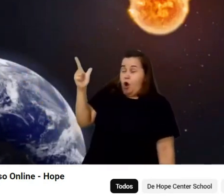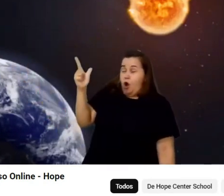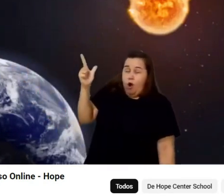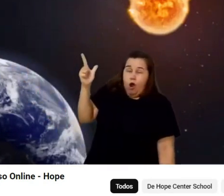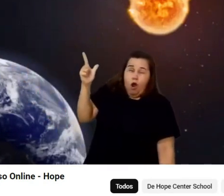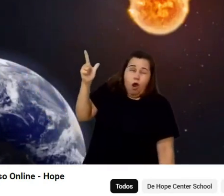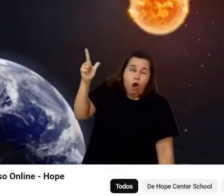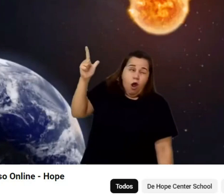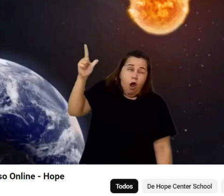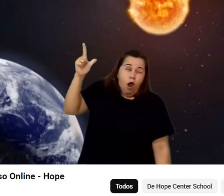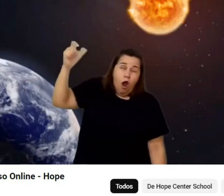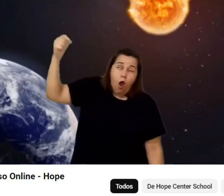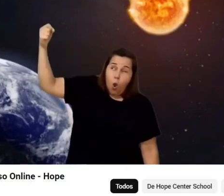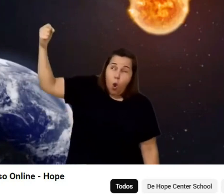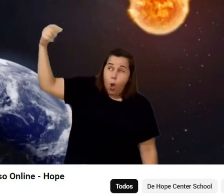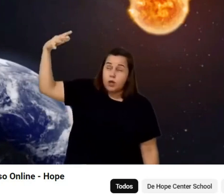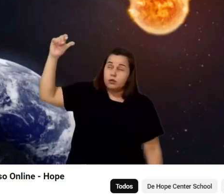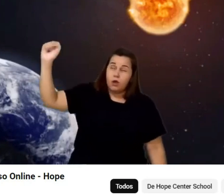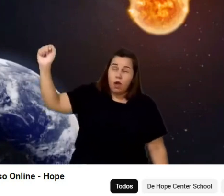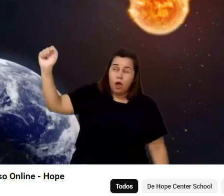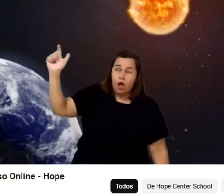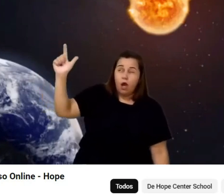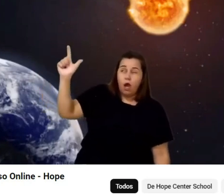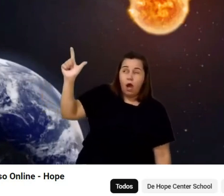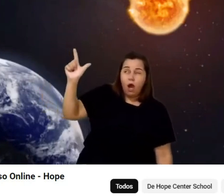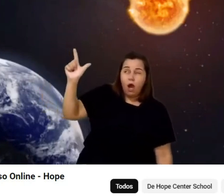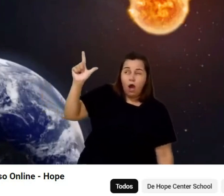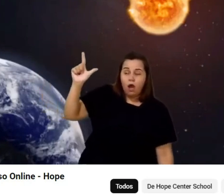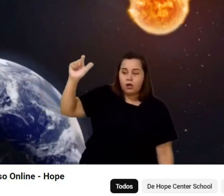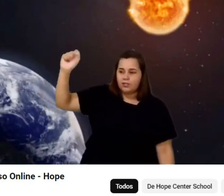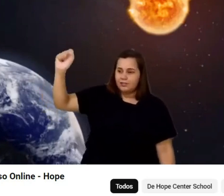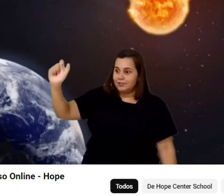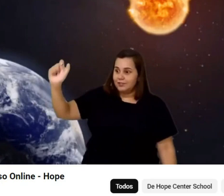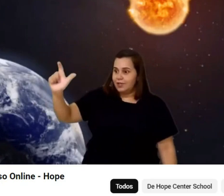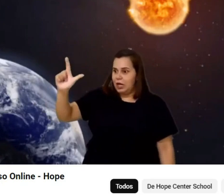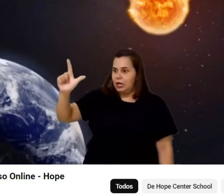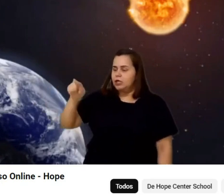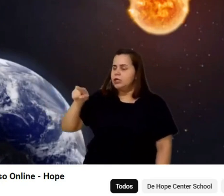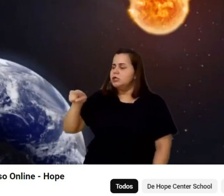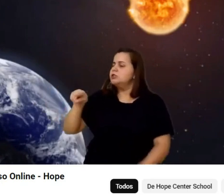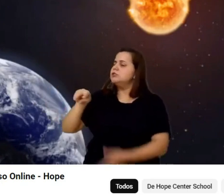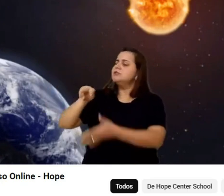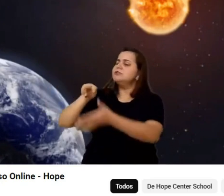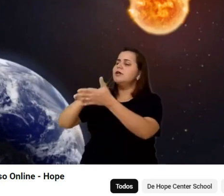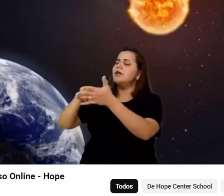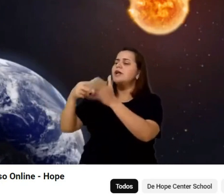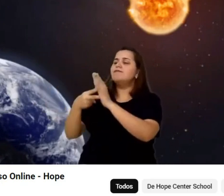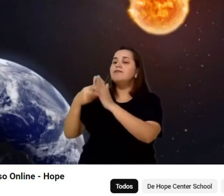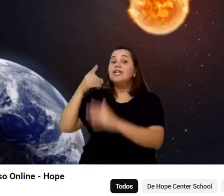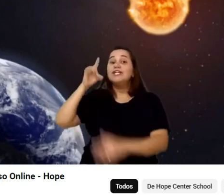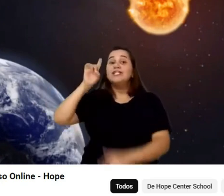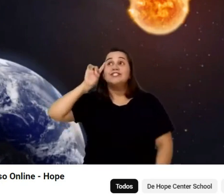aí o Sol forte, aquela luz do